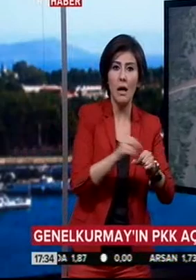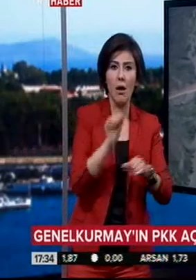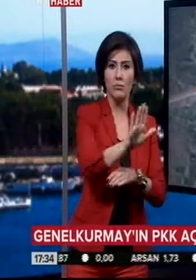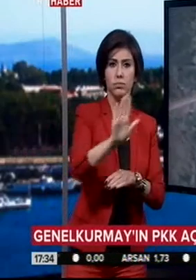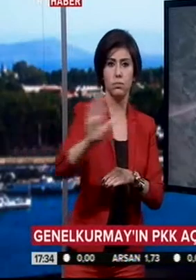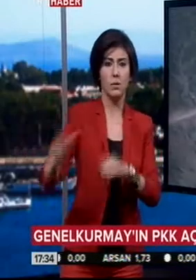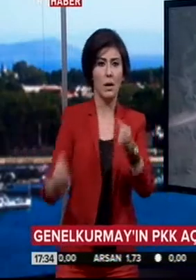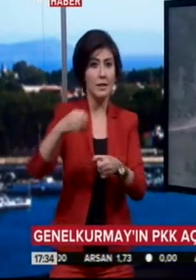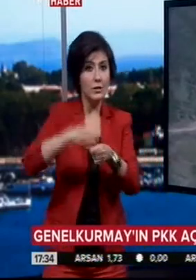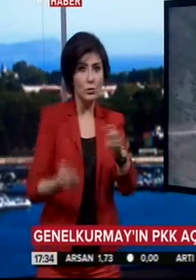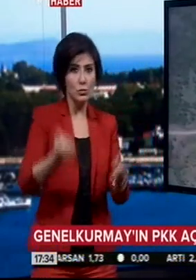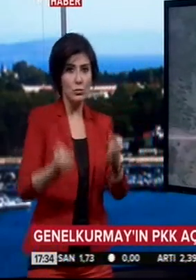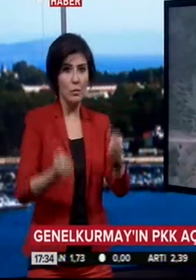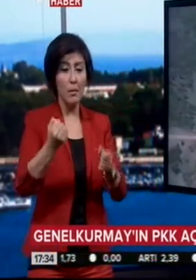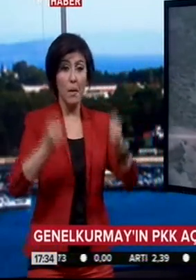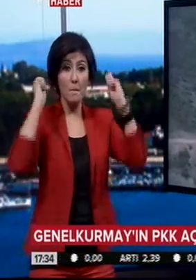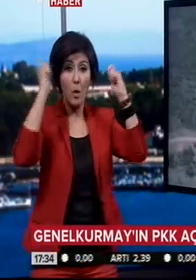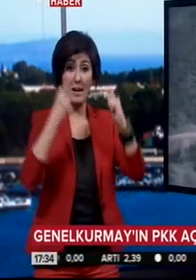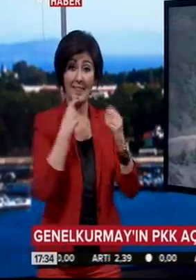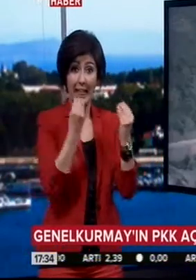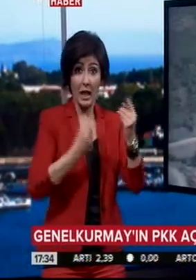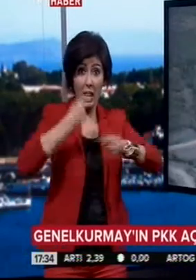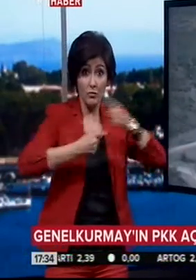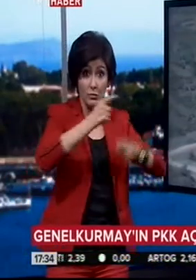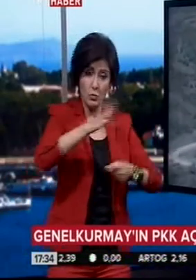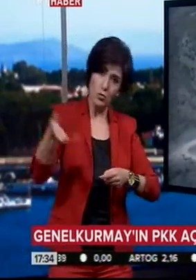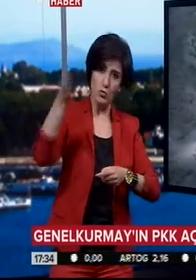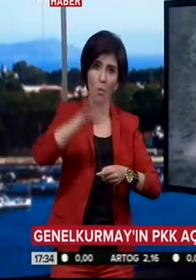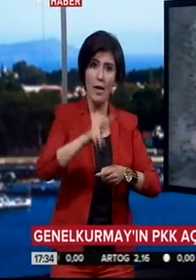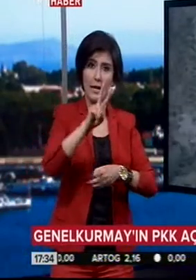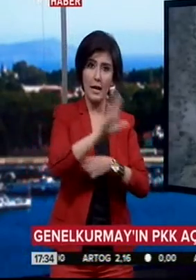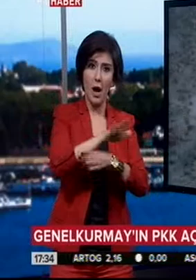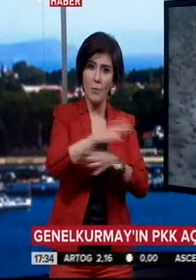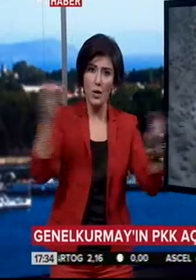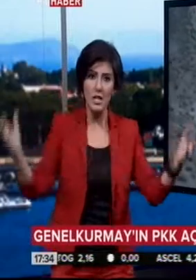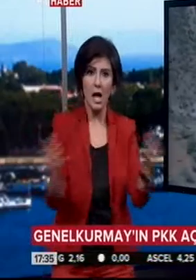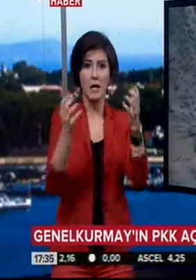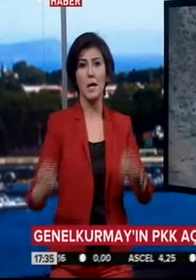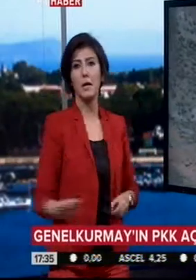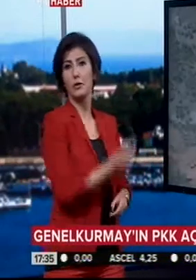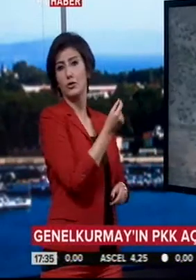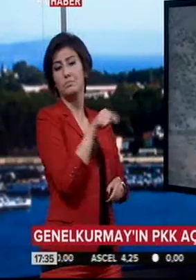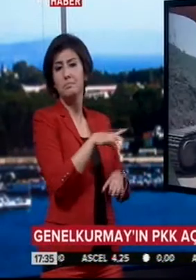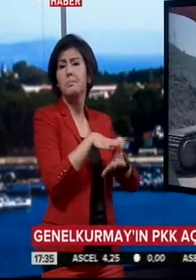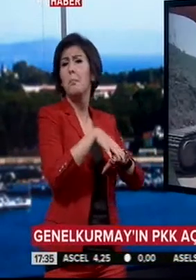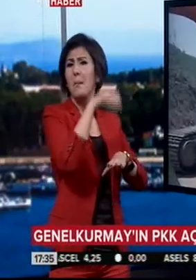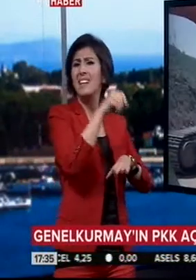durdurdukları araçların sürücülerine propaganda yaptıktan sonra iki kamyonu yakarak kaçtı. Mardin'in Dargeçit